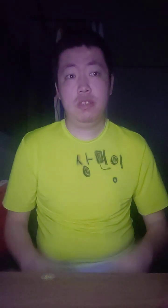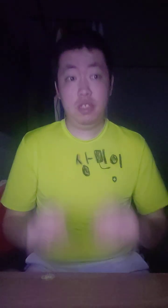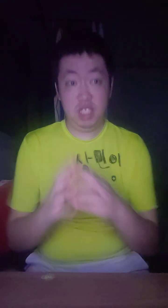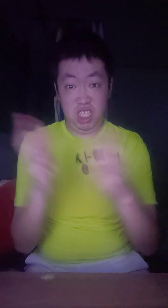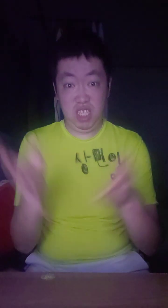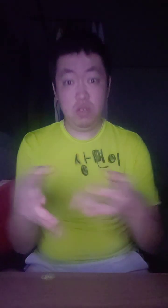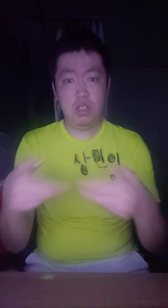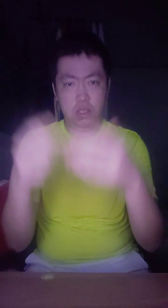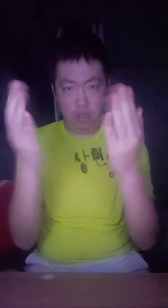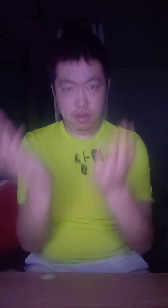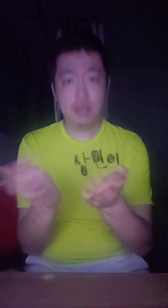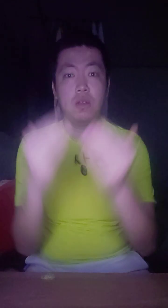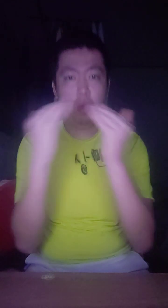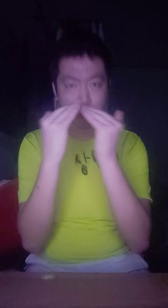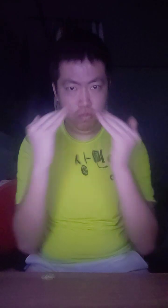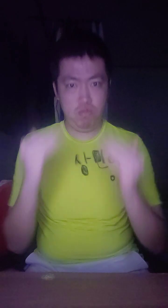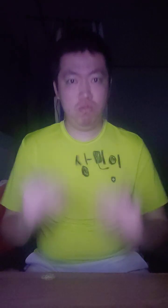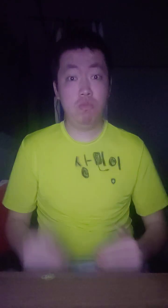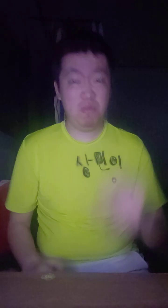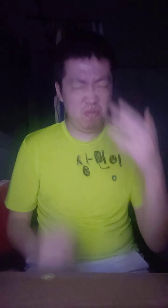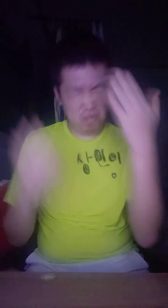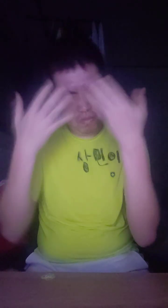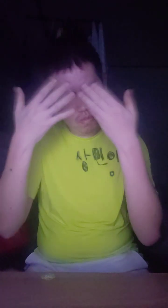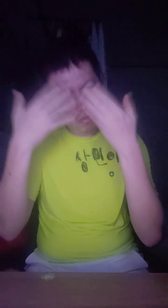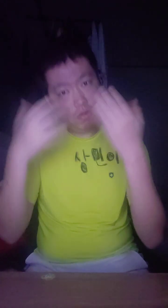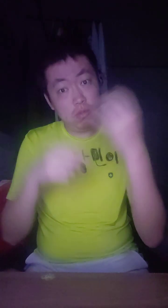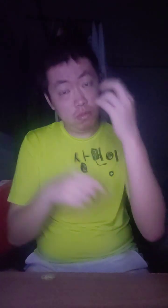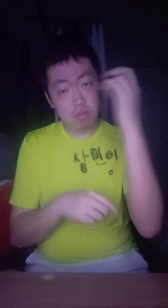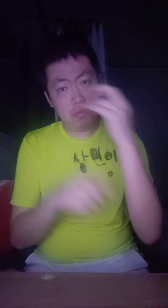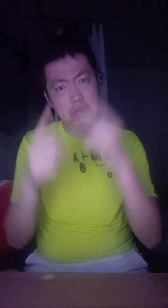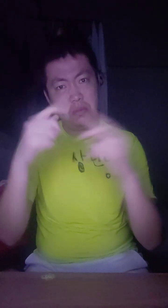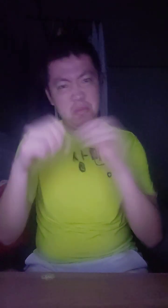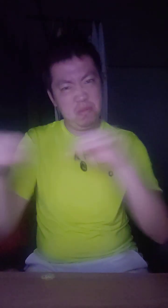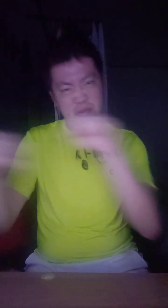경기도의 한 상가 건물. 어두컴컴한 곳에서 누군가 싸움을 부추깁니다.